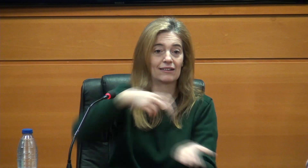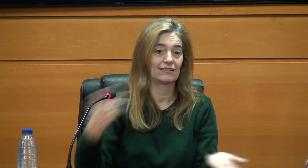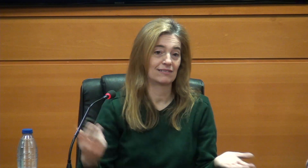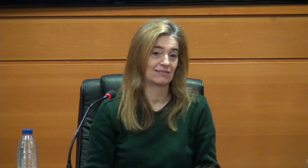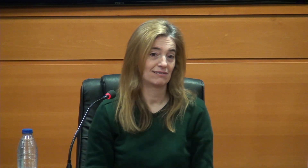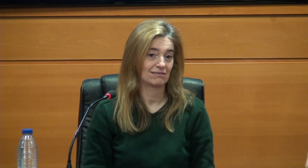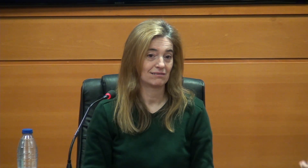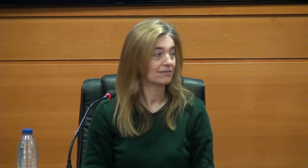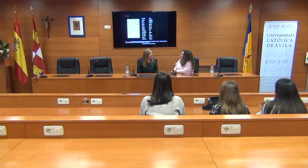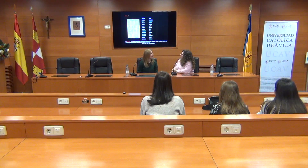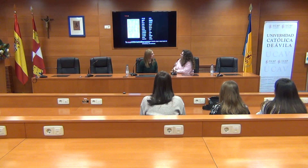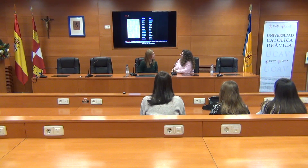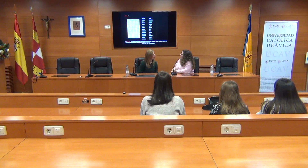por ejemplo planchar